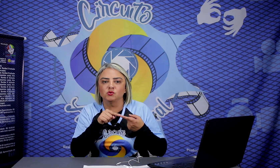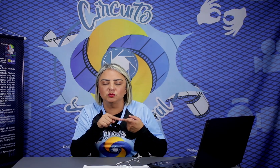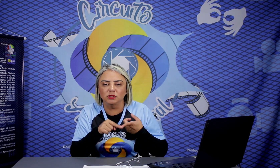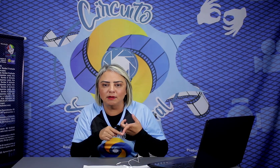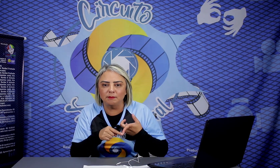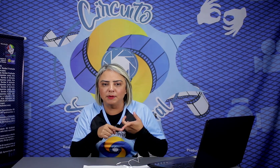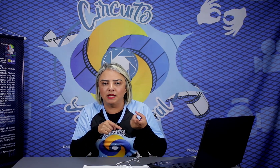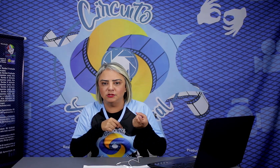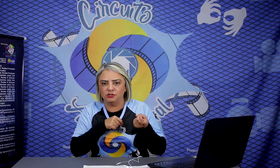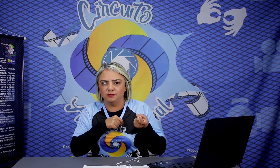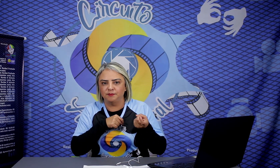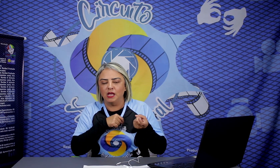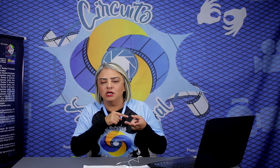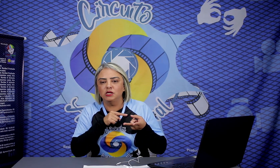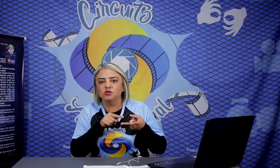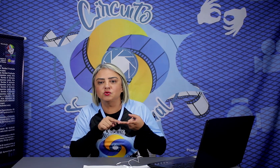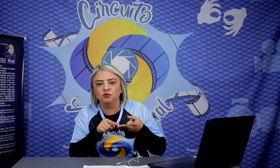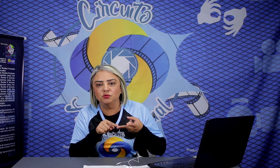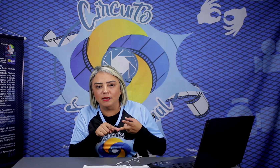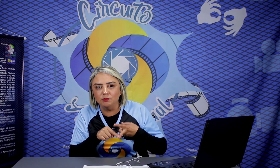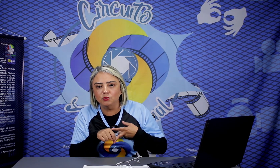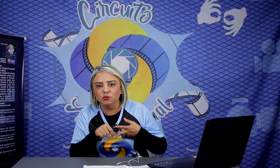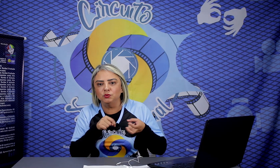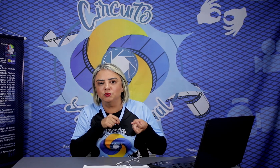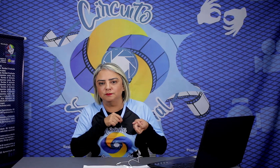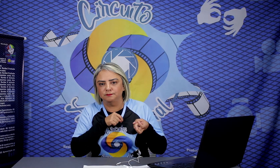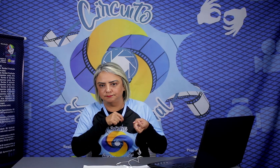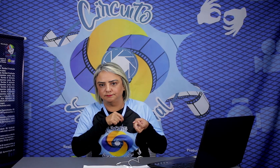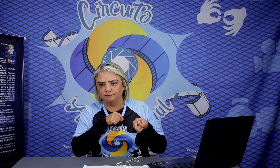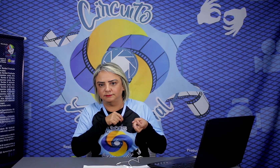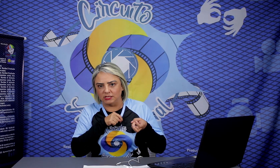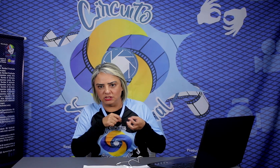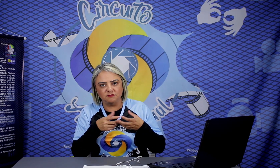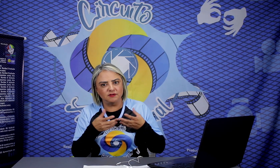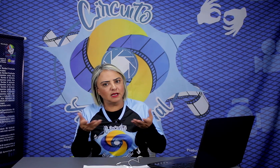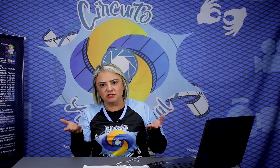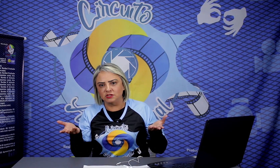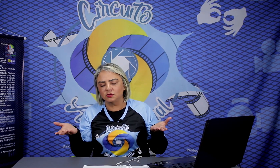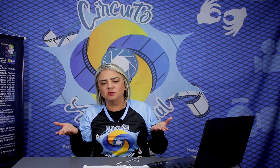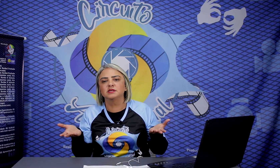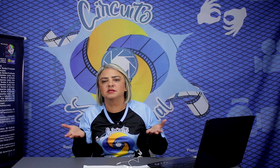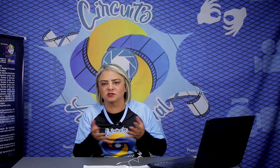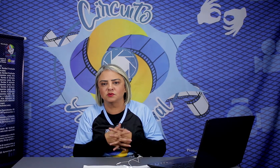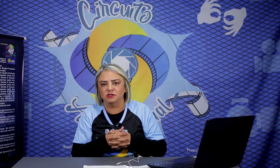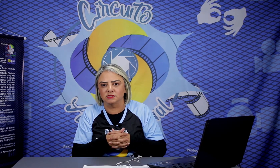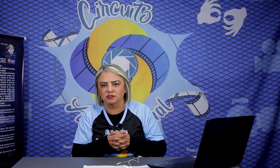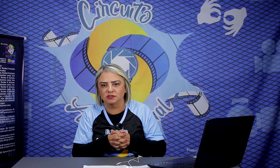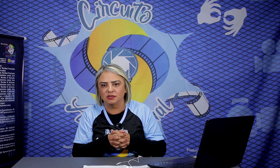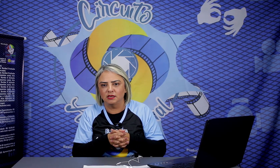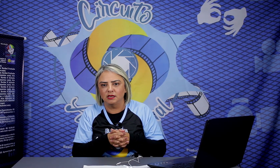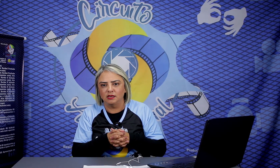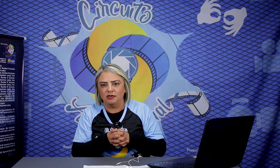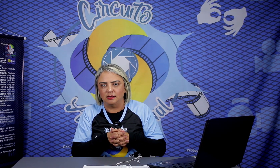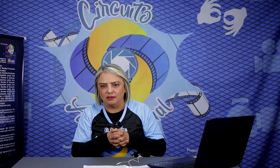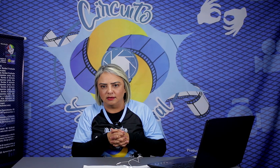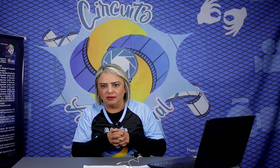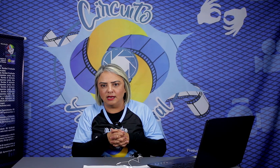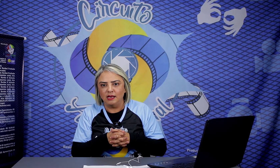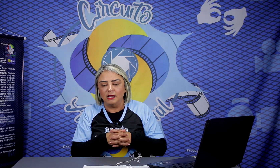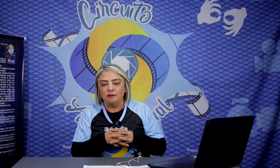não aprende, que surdo é mudo, a gente escuta essas coisas, né? Porque